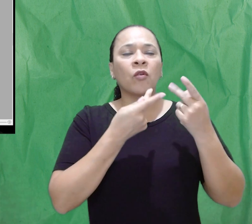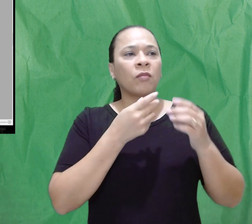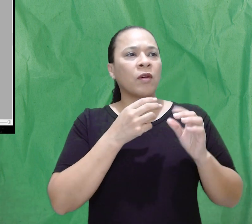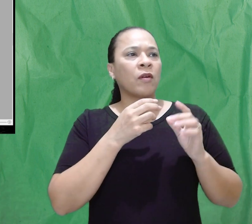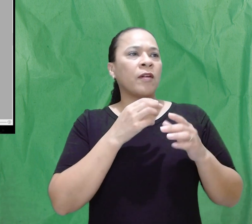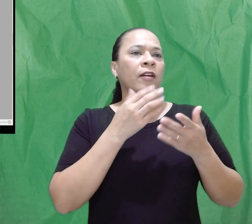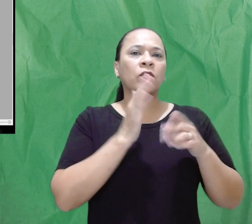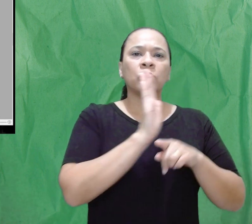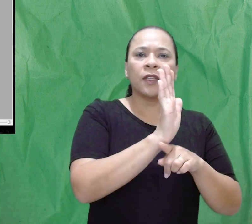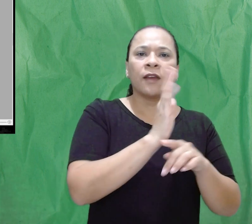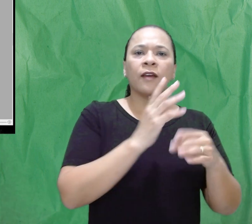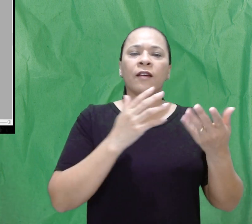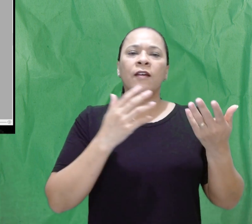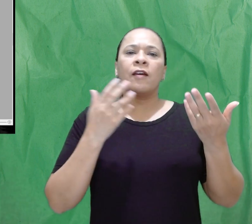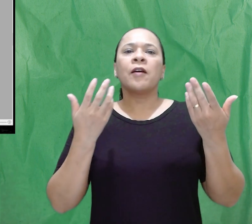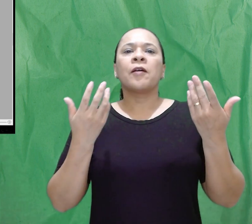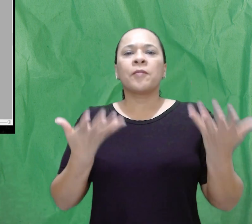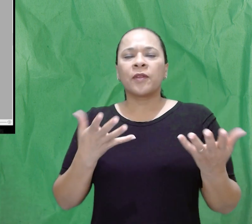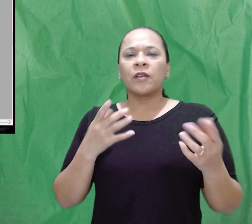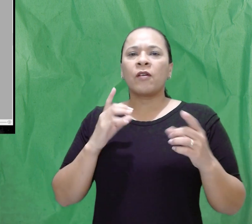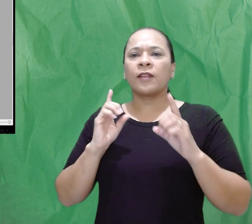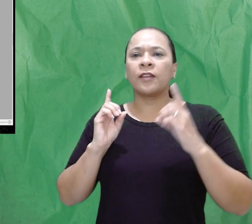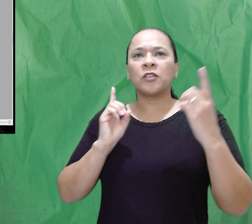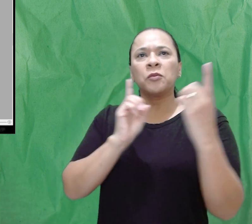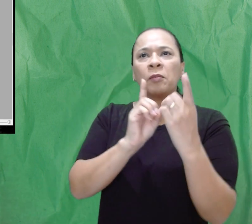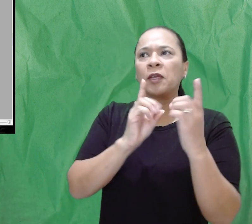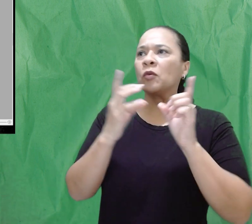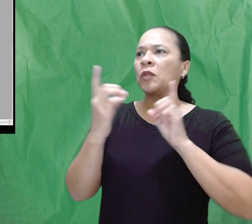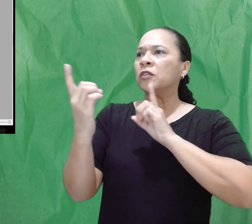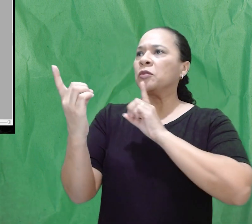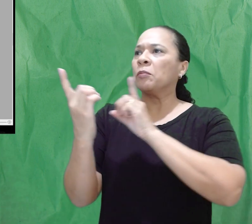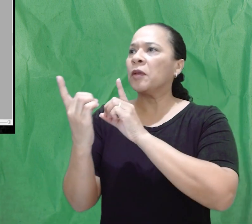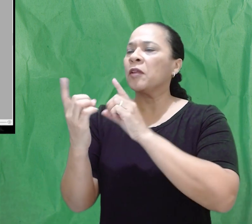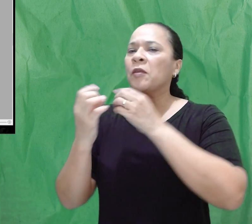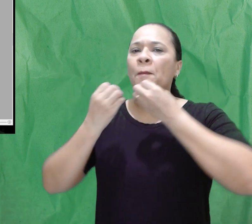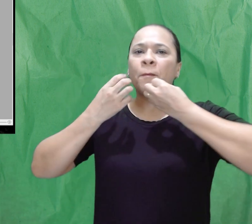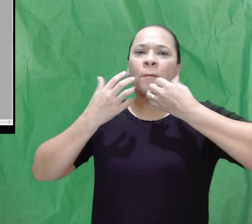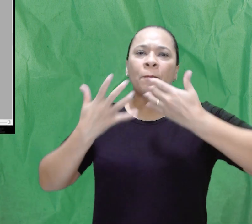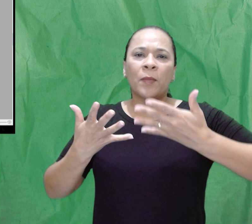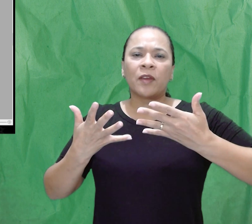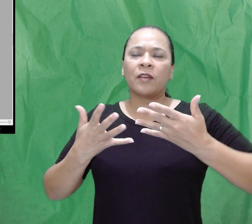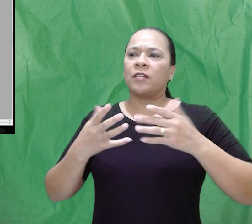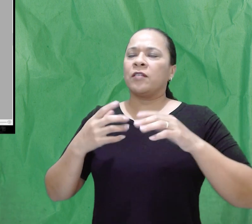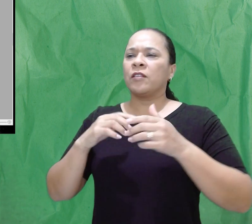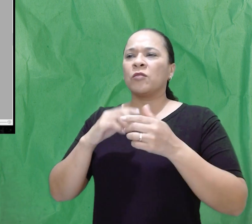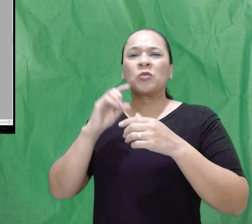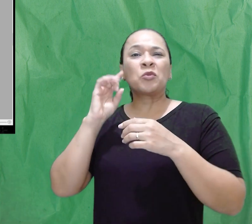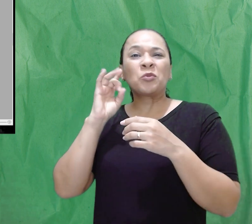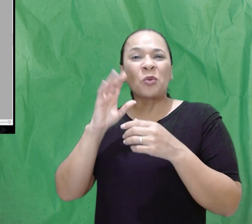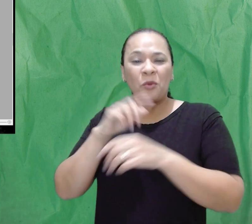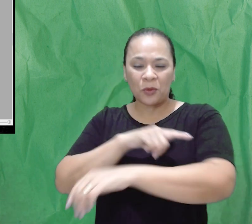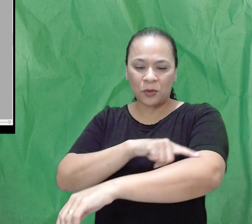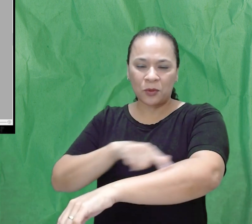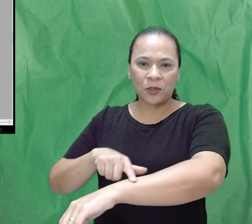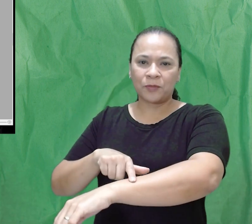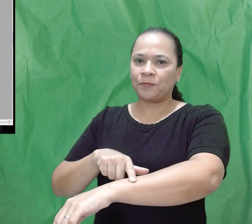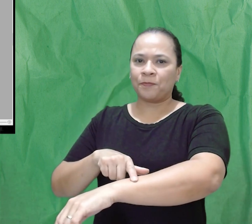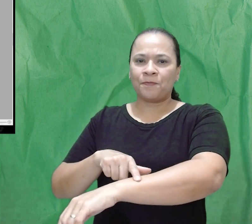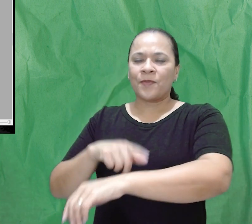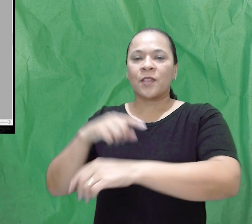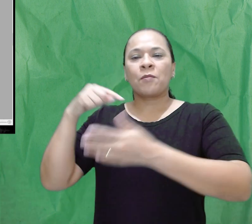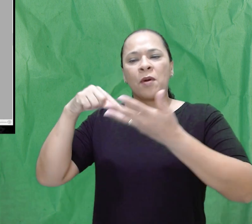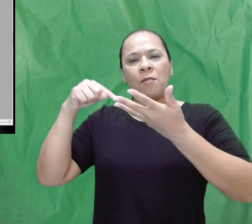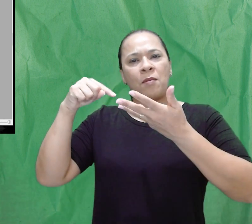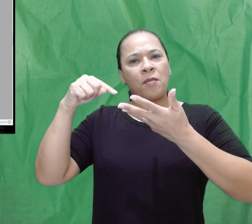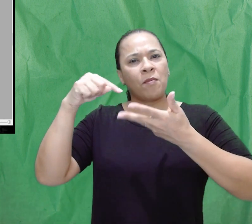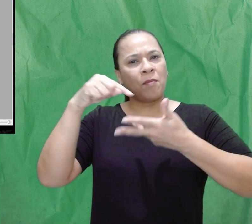atender bem não se resume a você ser educado. Você precisa estar atento a vários pontos, pois a